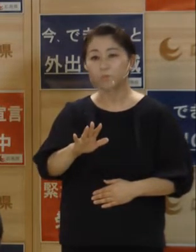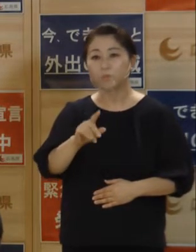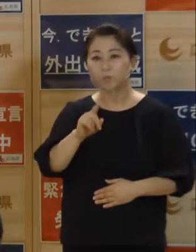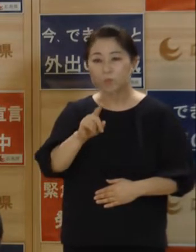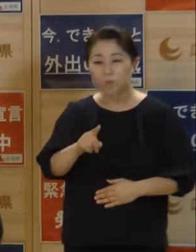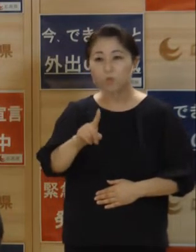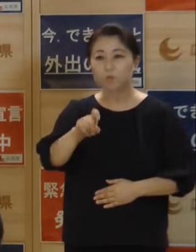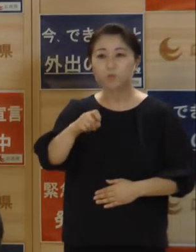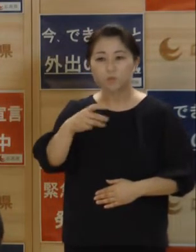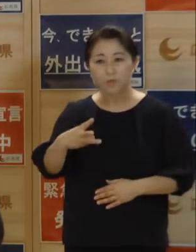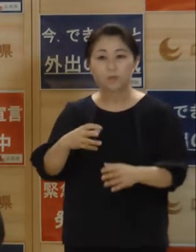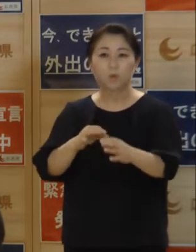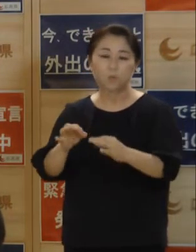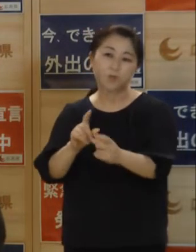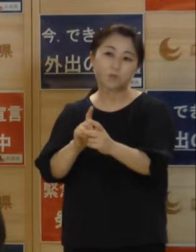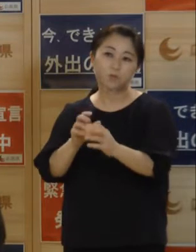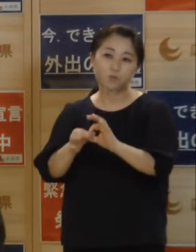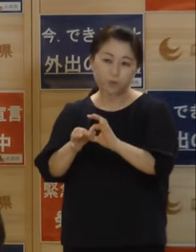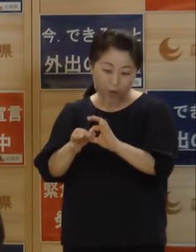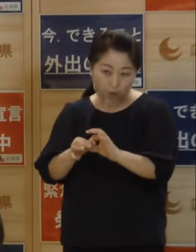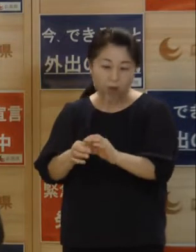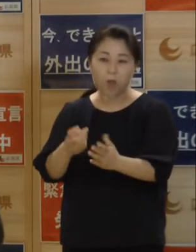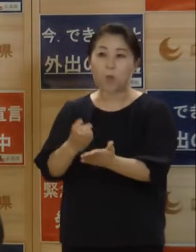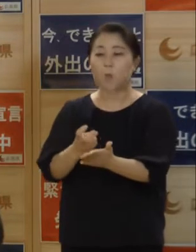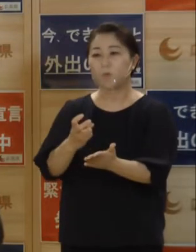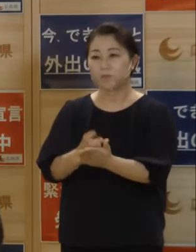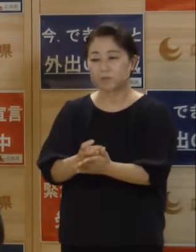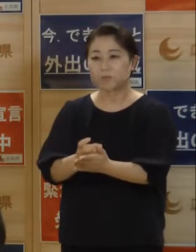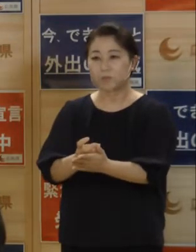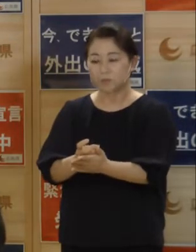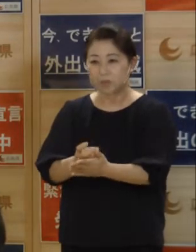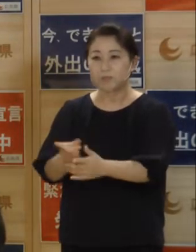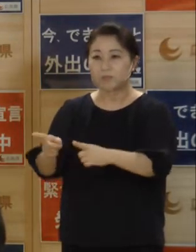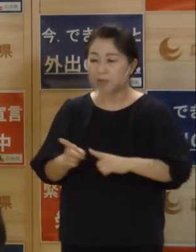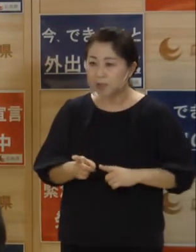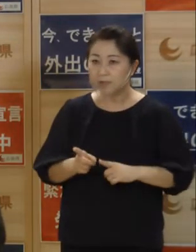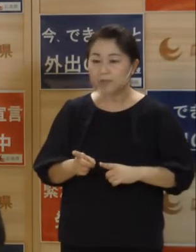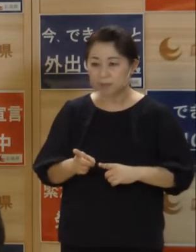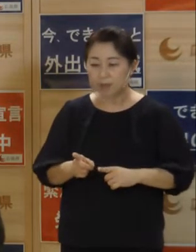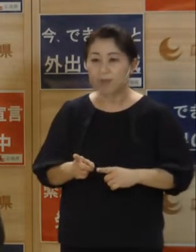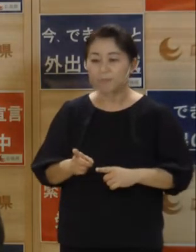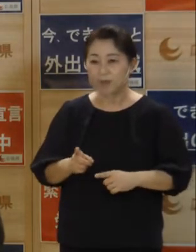この13店舗については特措に基づいて弁明の機会を、